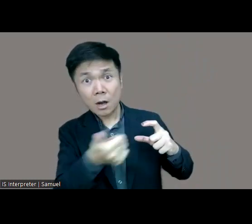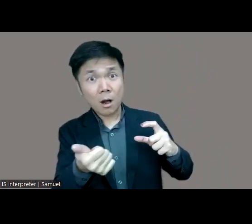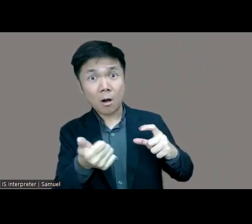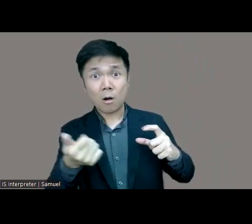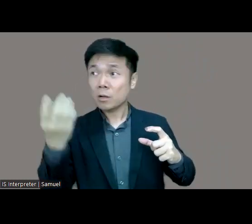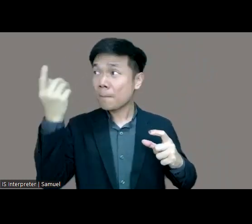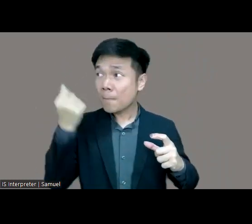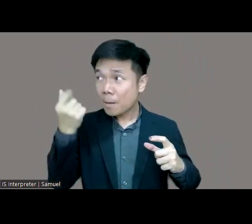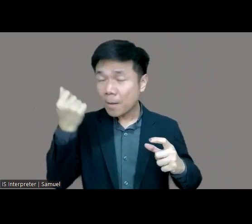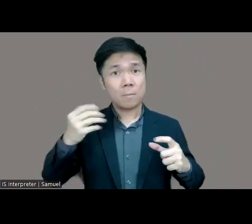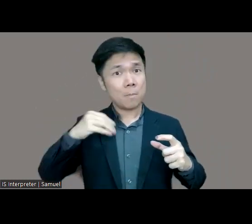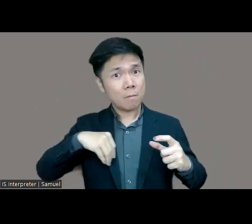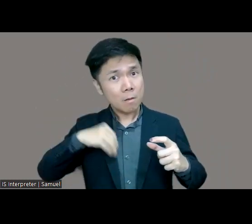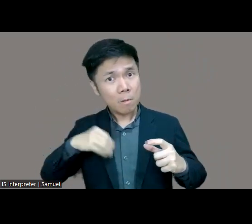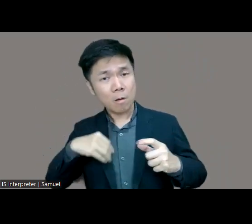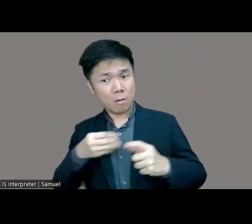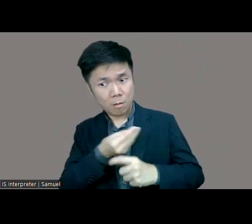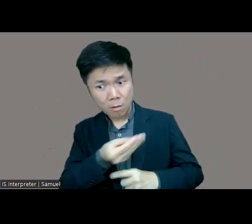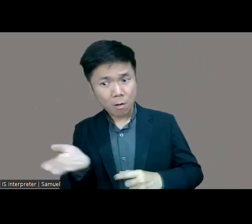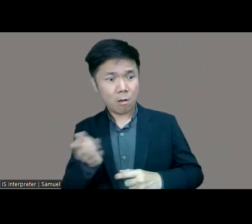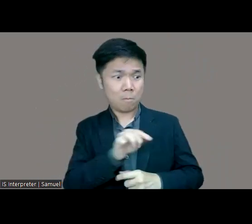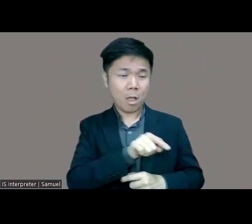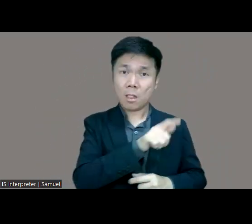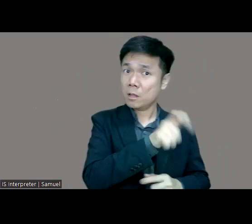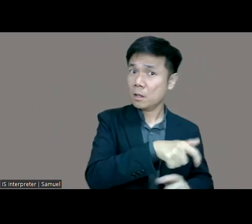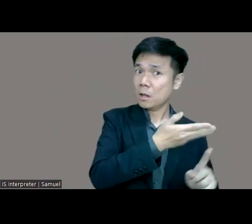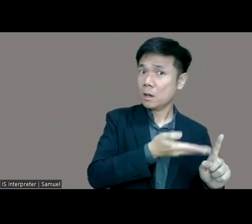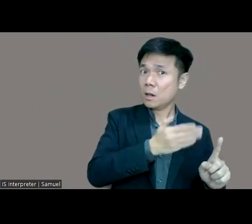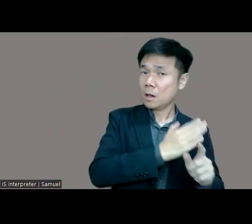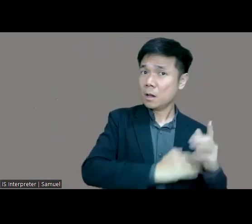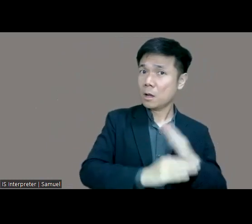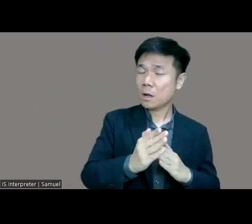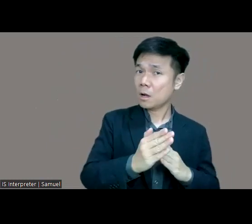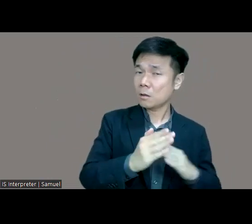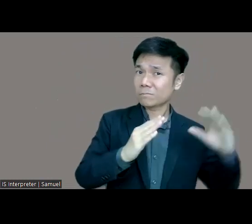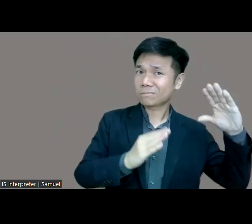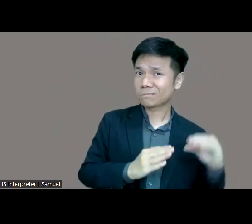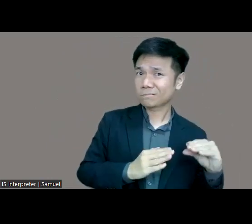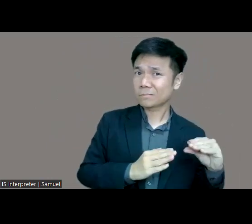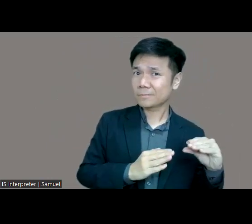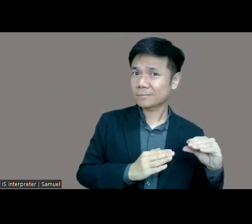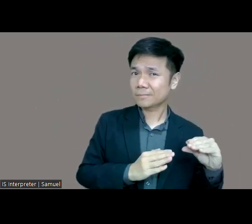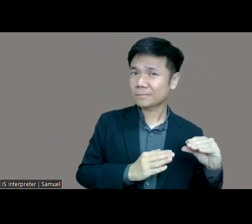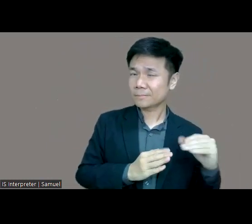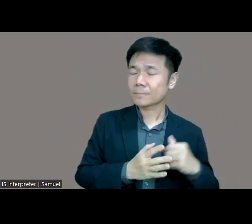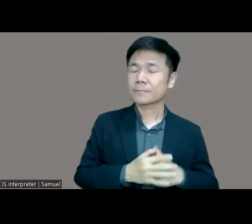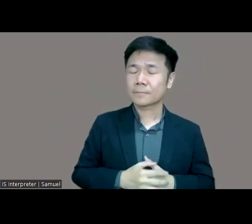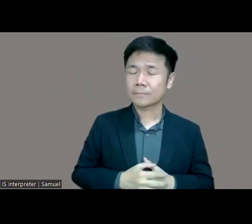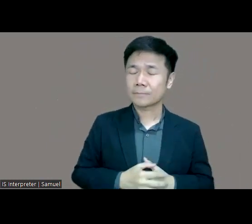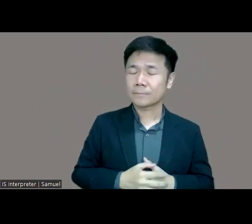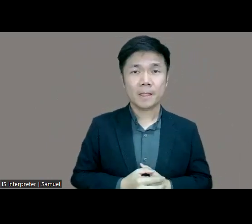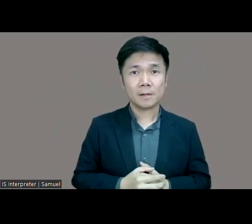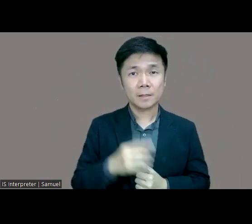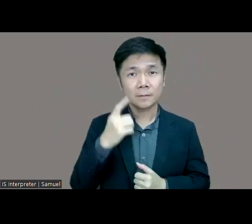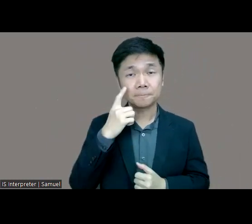her life as a refugee. So we really like to see if there are mechanisms or channel where we can engage